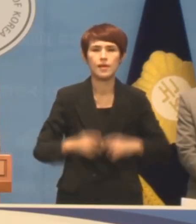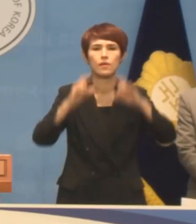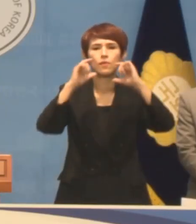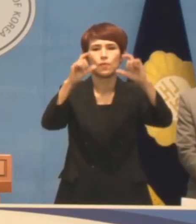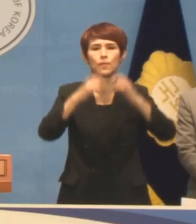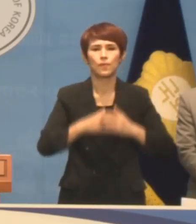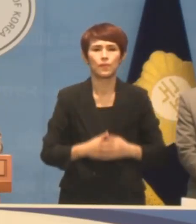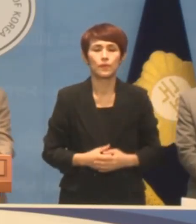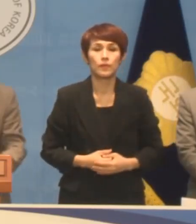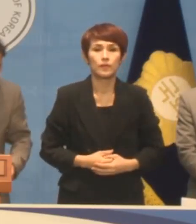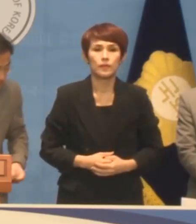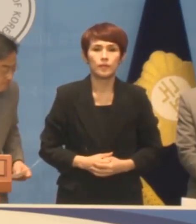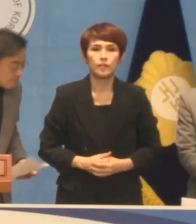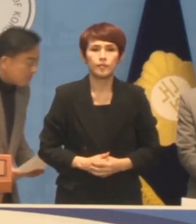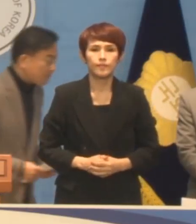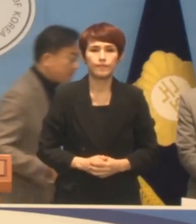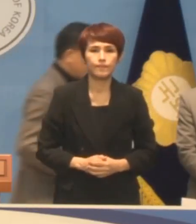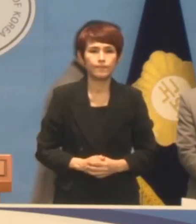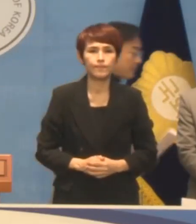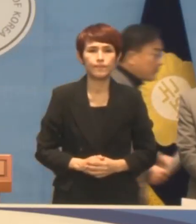경고합니다.